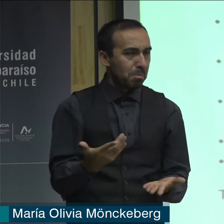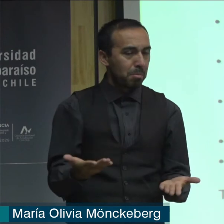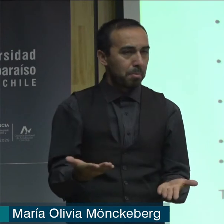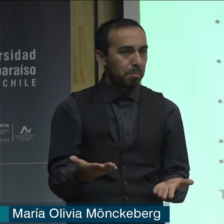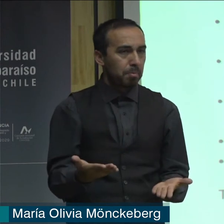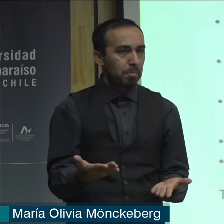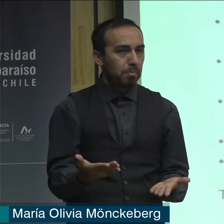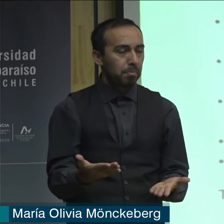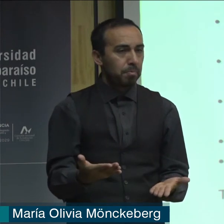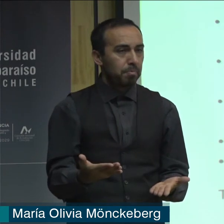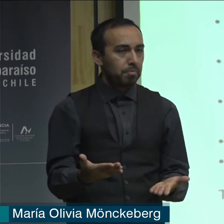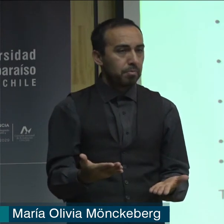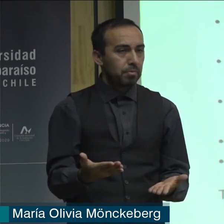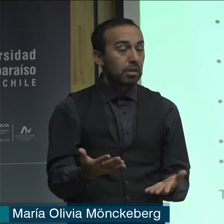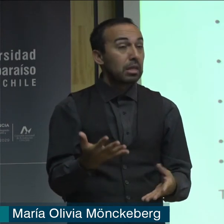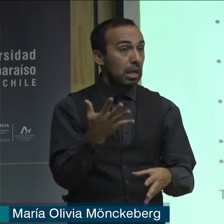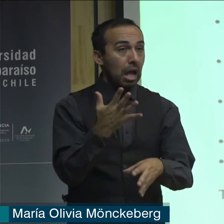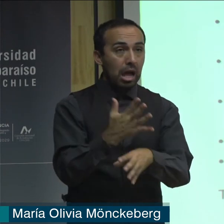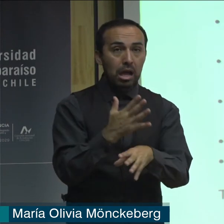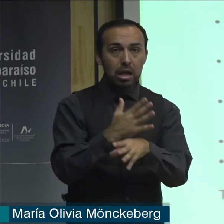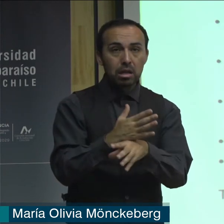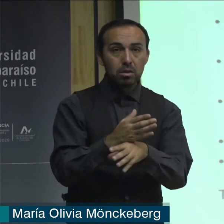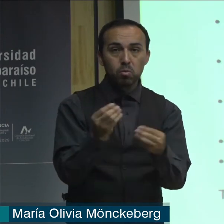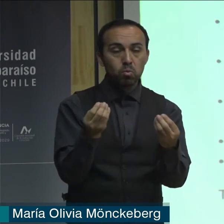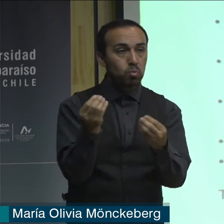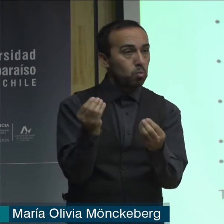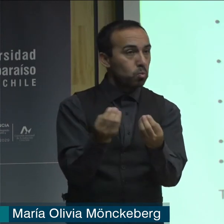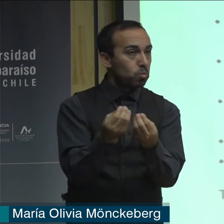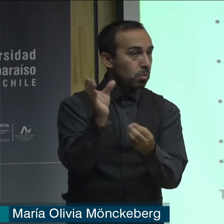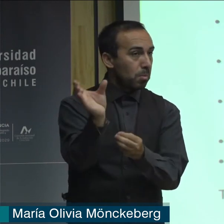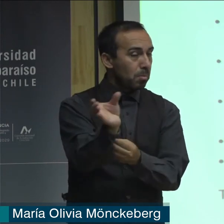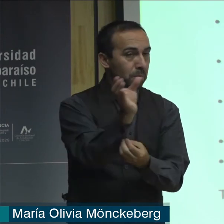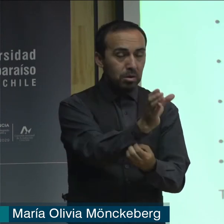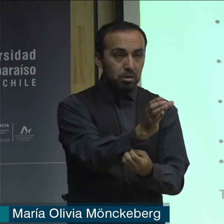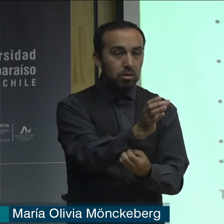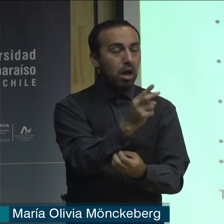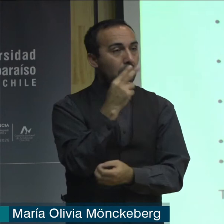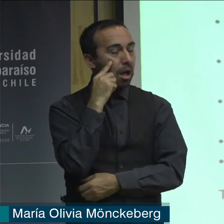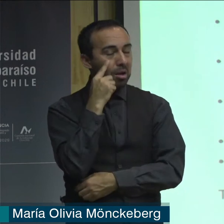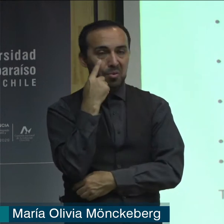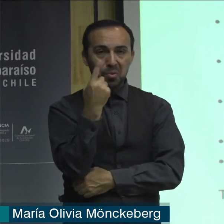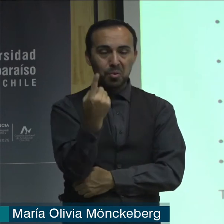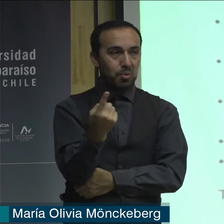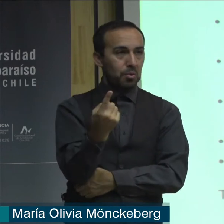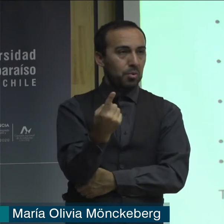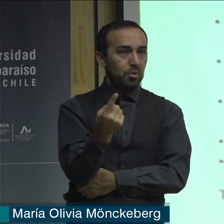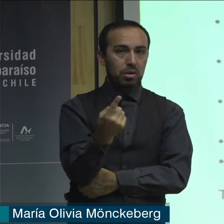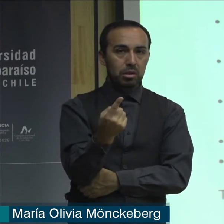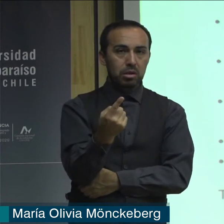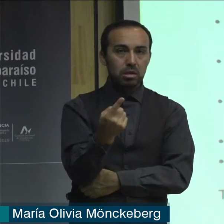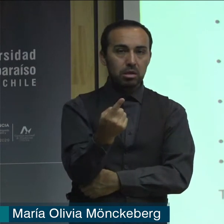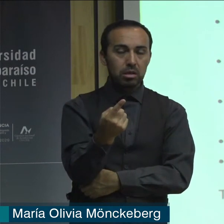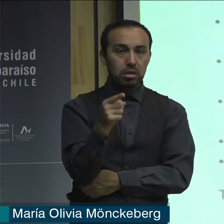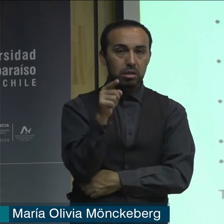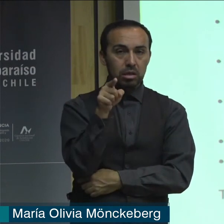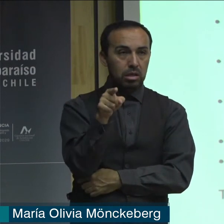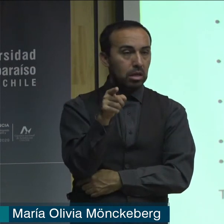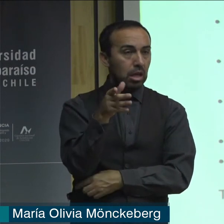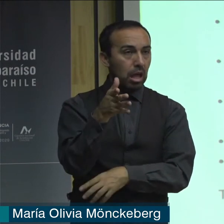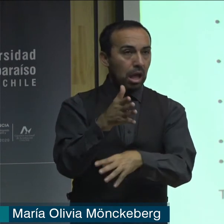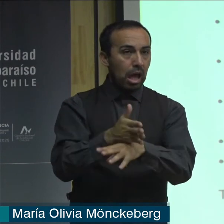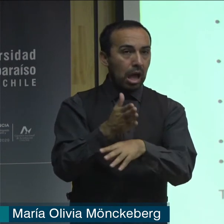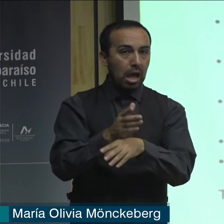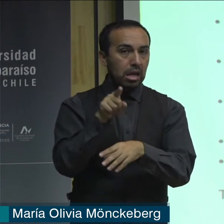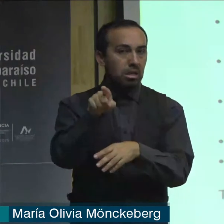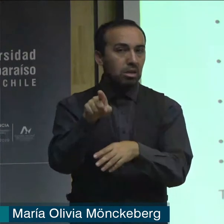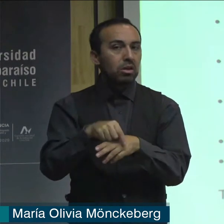manos de personas cercanas muchas de ellas a los que a los que estuvieron o en el diseño o fueron